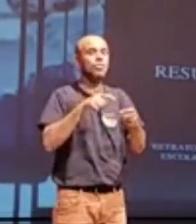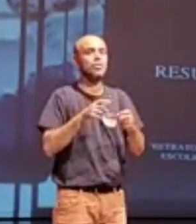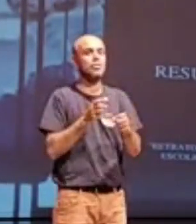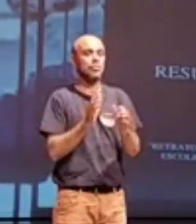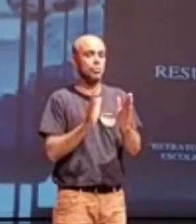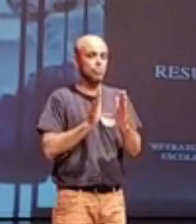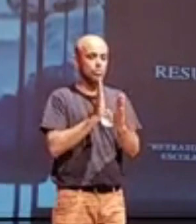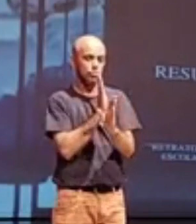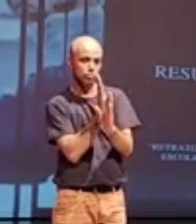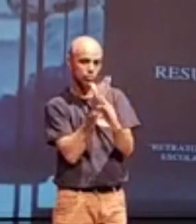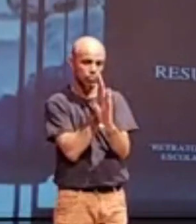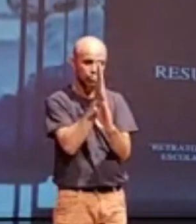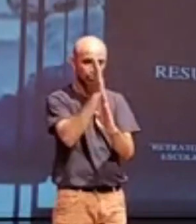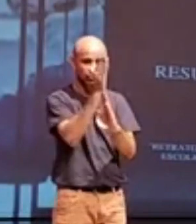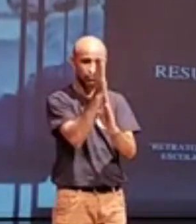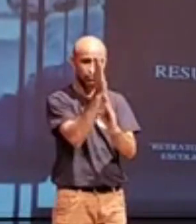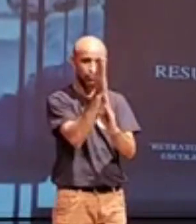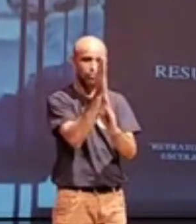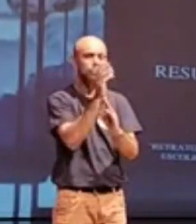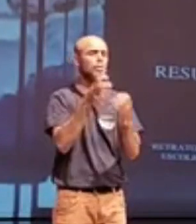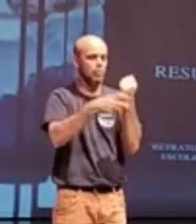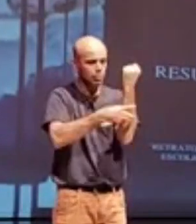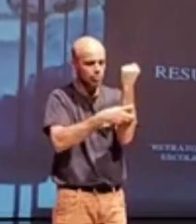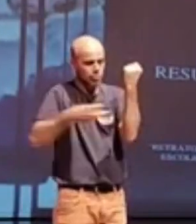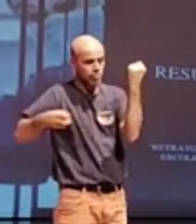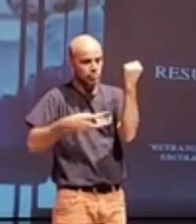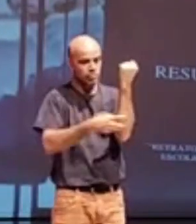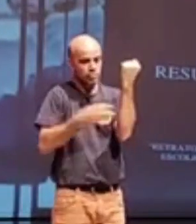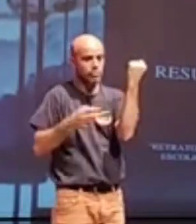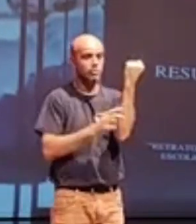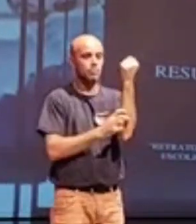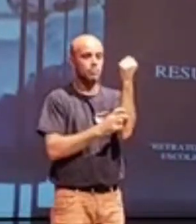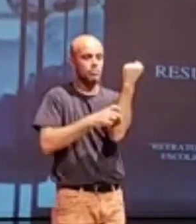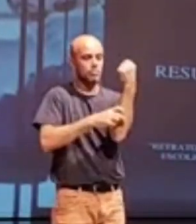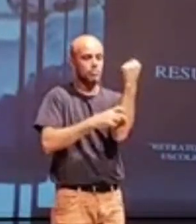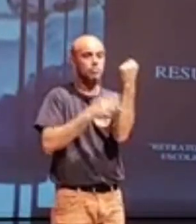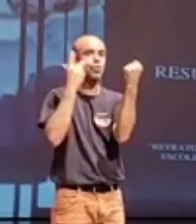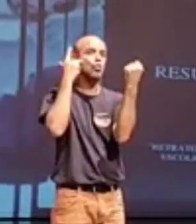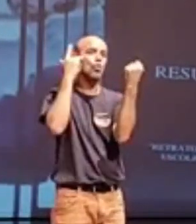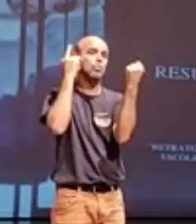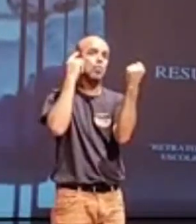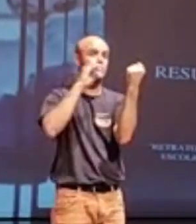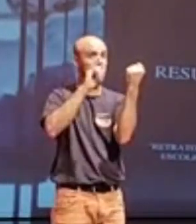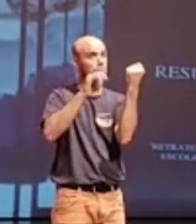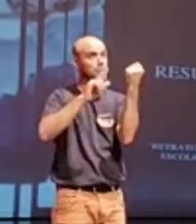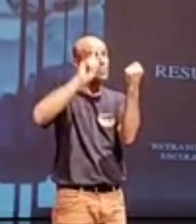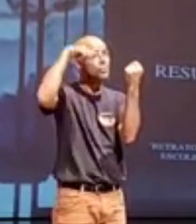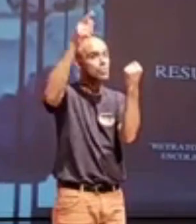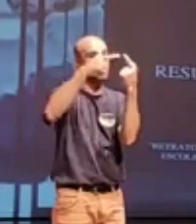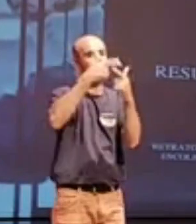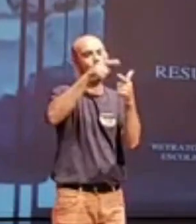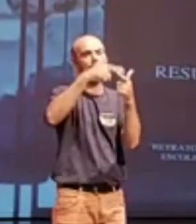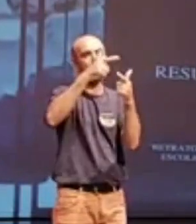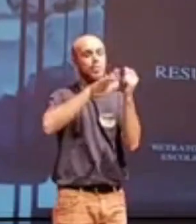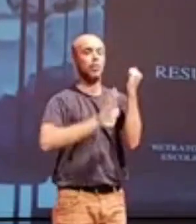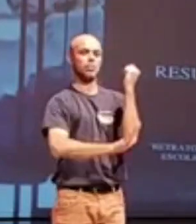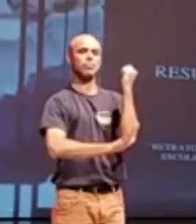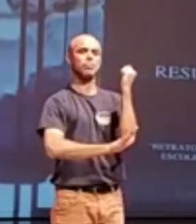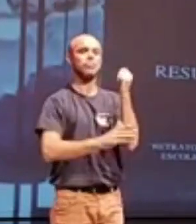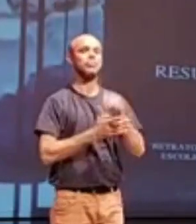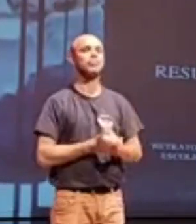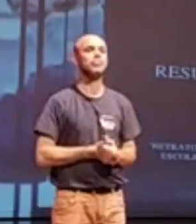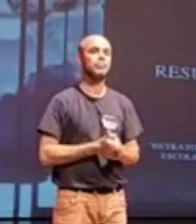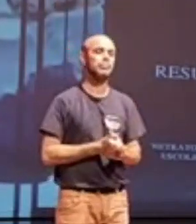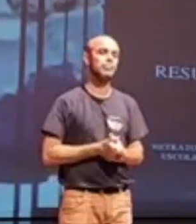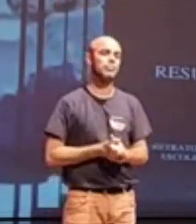meses. Depois, o implante pode até tirar, se você quiser, não é a nossa rotina tirar, só se tiver algum problema, mas senão a gente deixa um implante. Então,